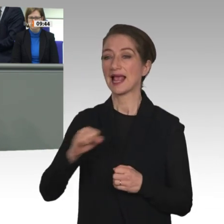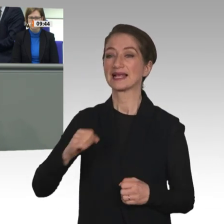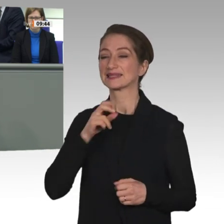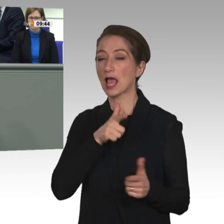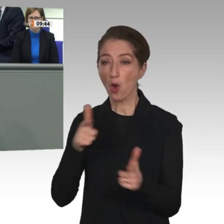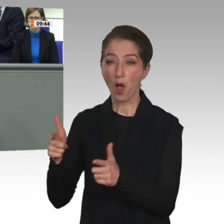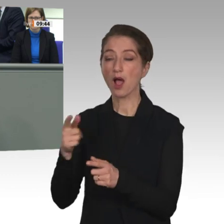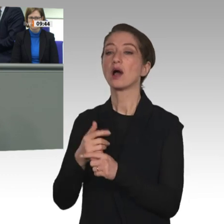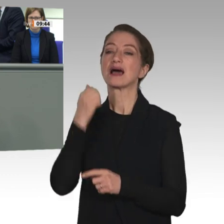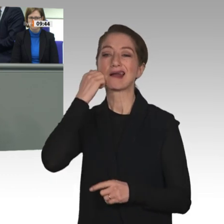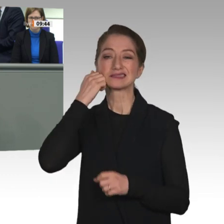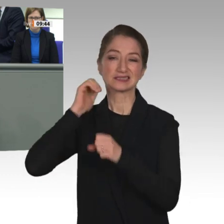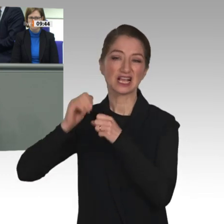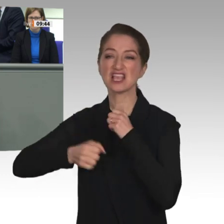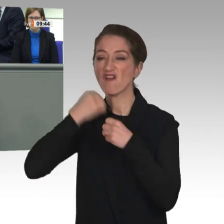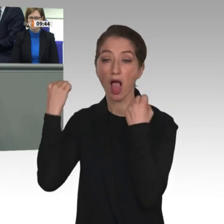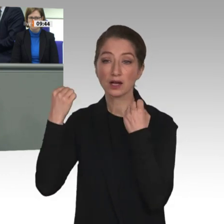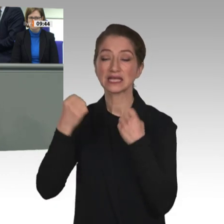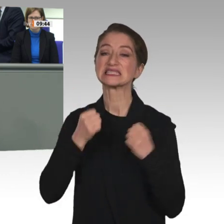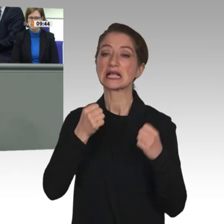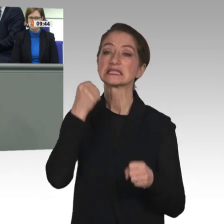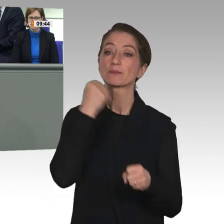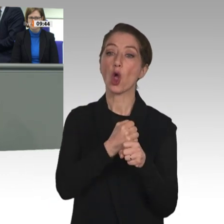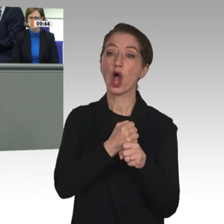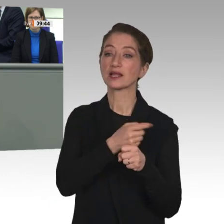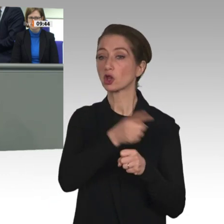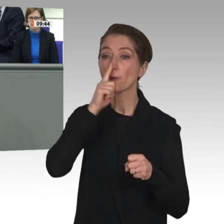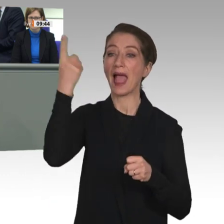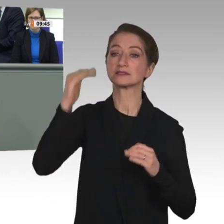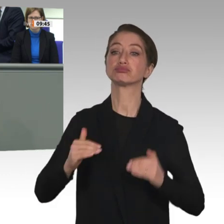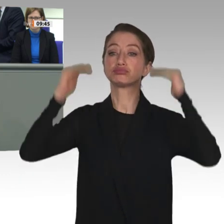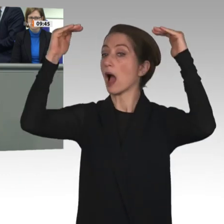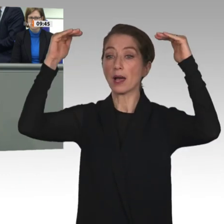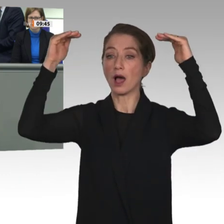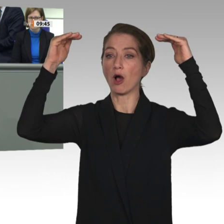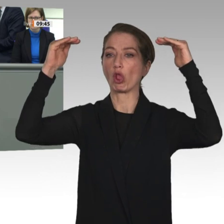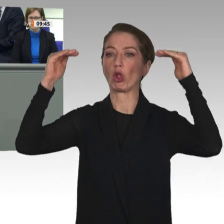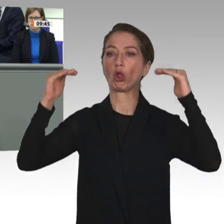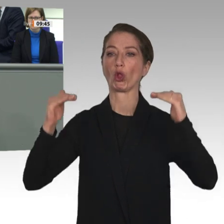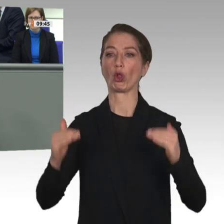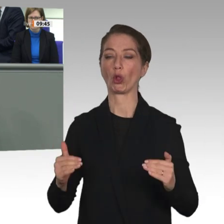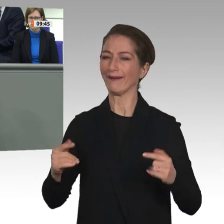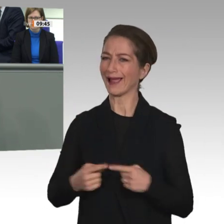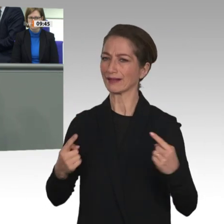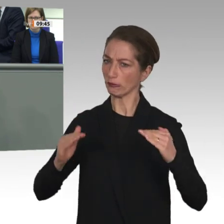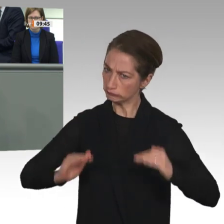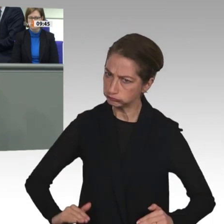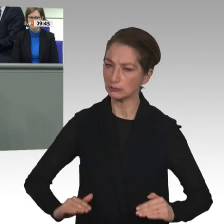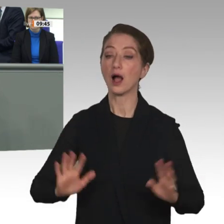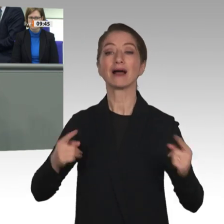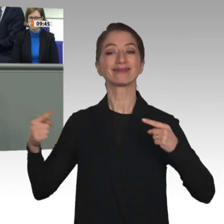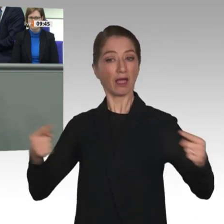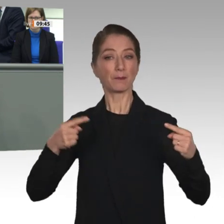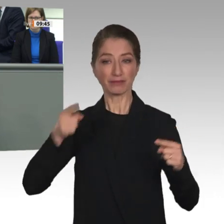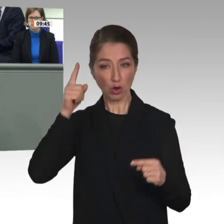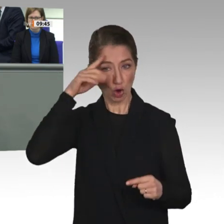Nummer 1 der Sicherheitsbehörden werden müssen. Das geschah aber ausdrücklich nicht. Im Gegenteil, die Debatten, auch